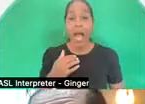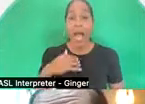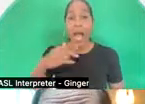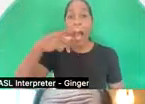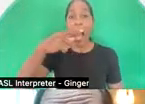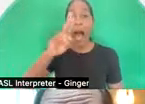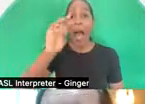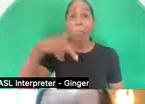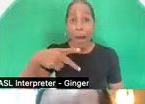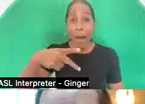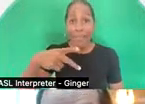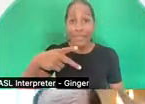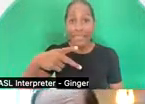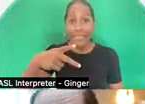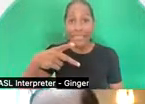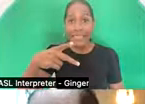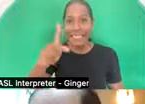tiembla pánico